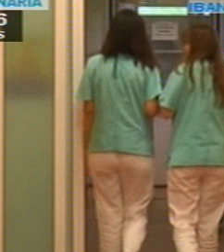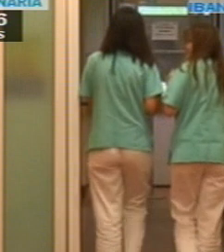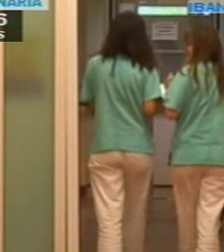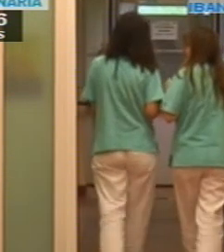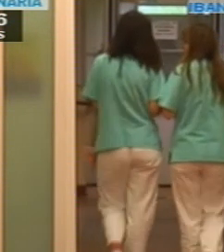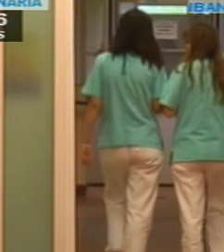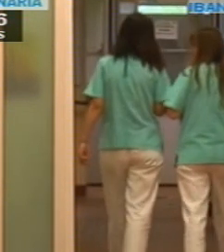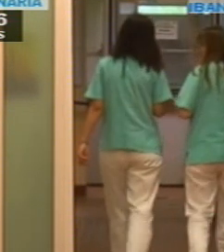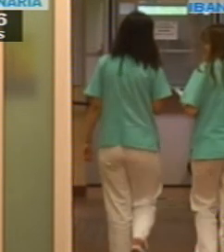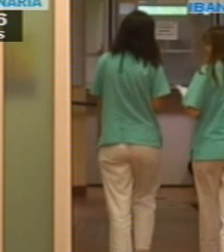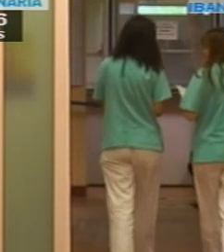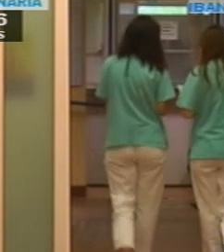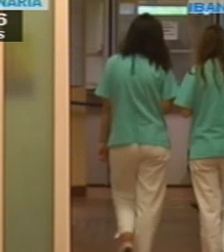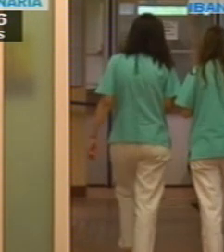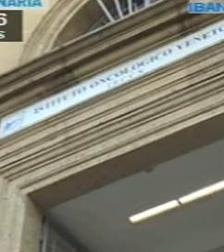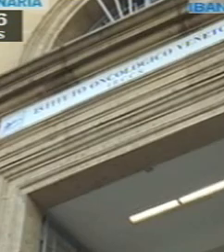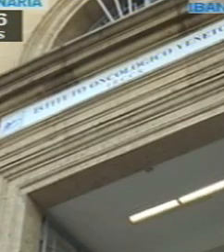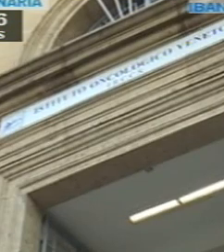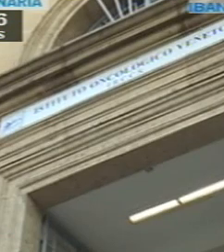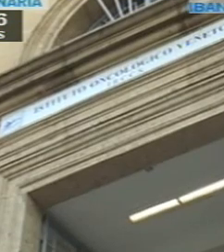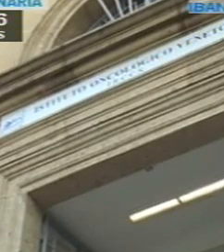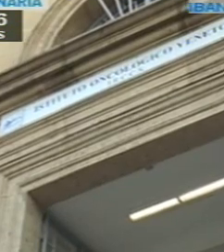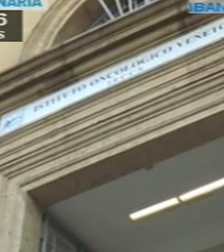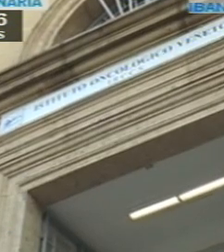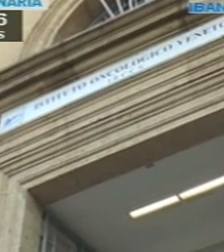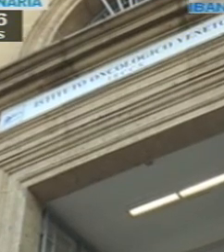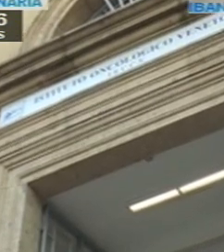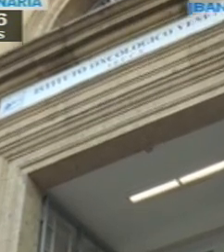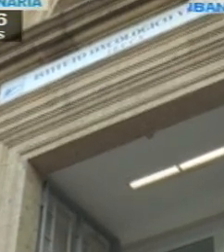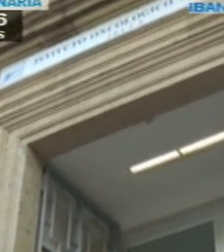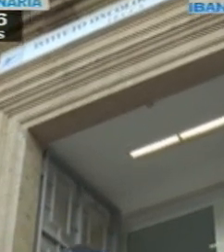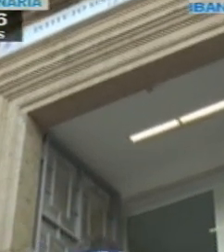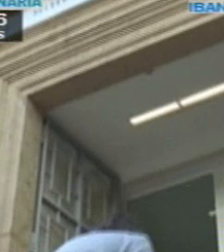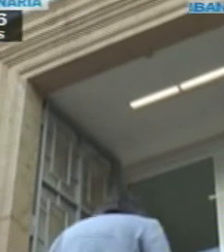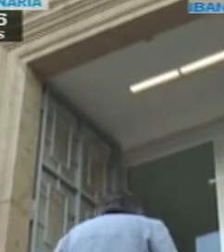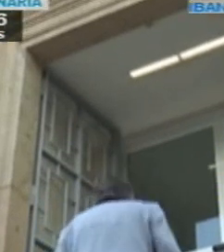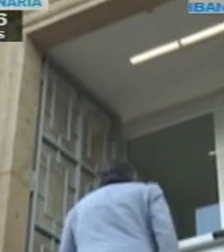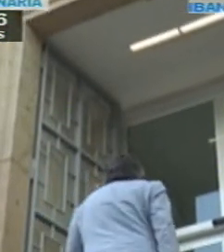Controlli sicuri, spiega la direzione dello IOV, segnati passo passo in cartella clinica,